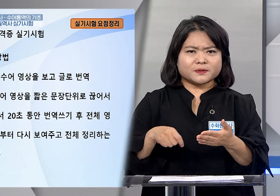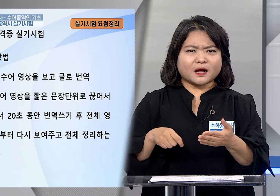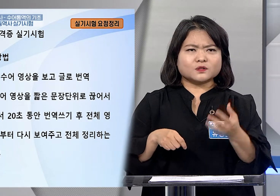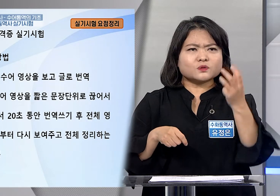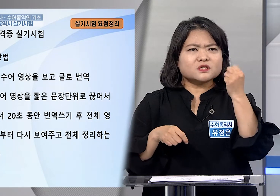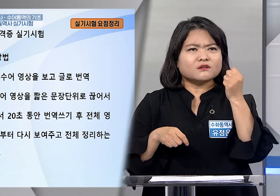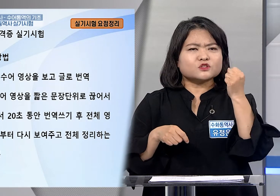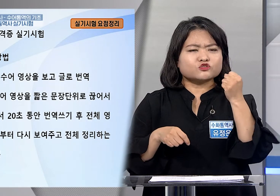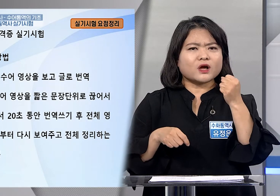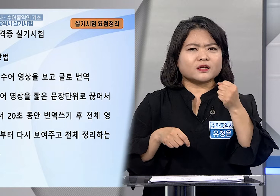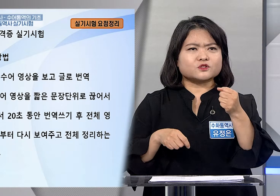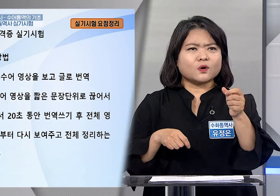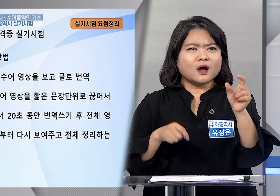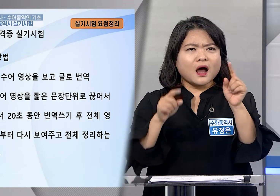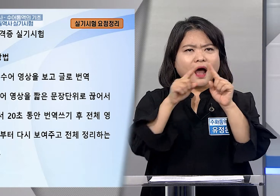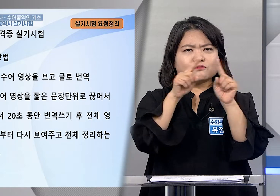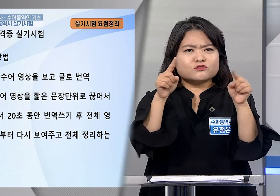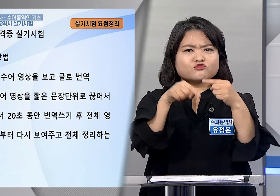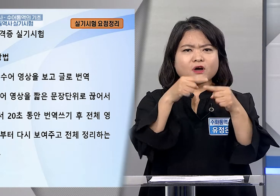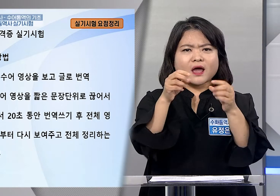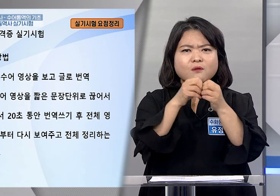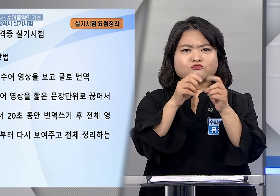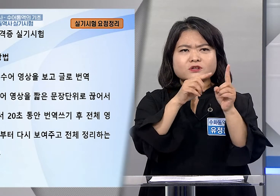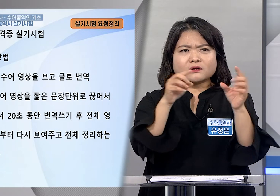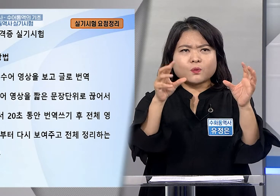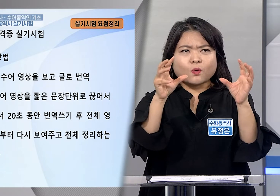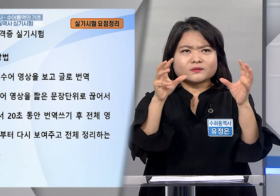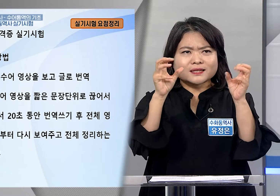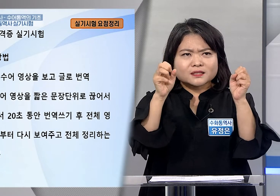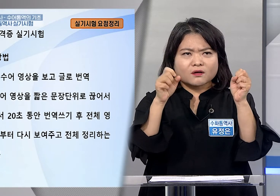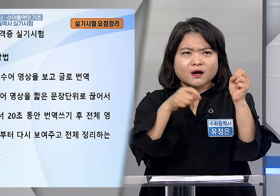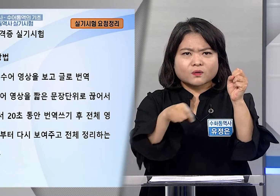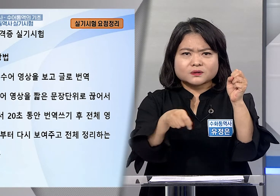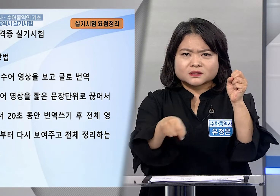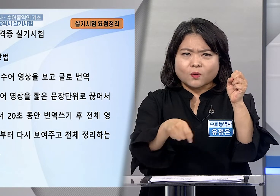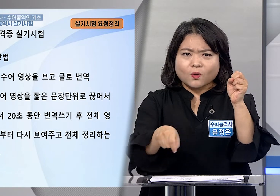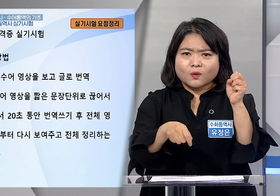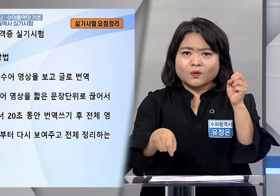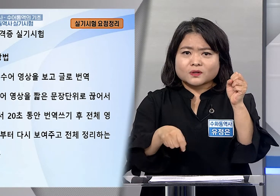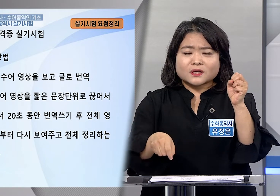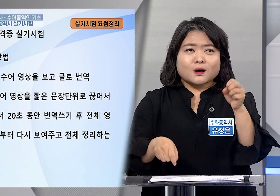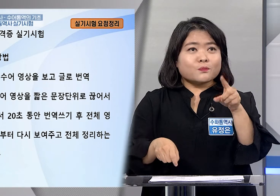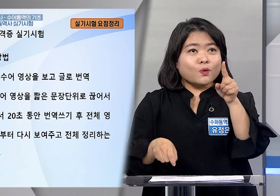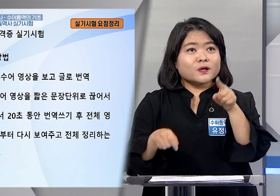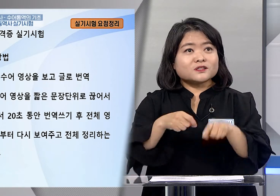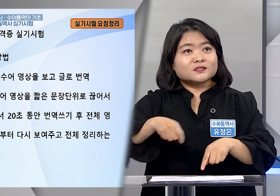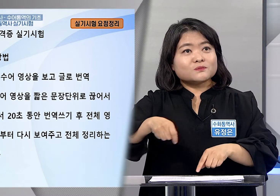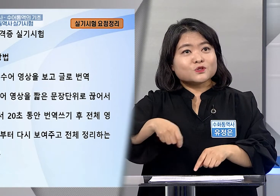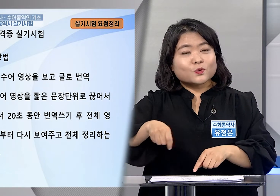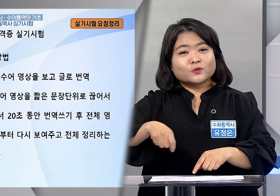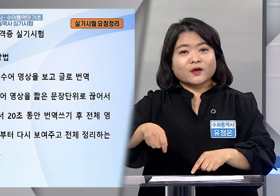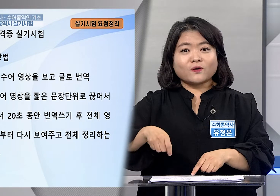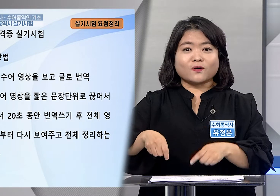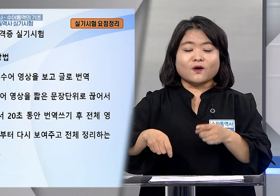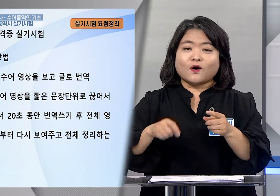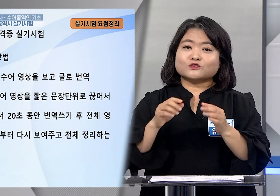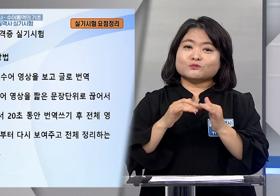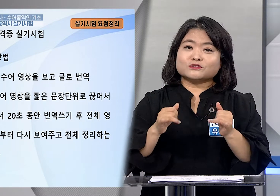그리고 기억이 중요하겠죠. 수화의 한 문장을 보고 딱 기억하고 쓰고 보면서 쓰면 좋은데요. 어떤 분 이런